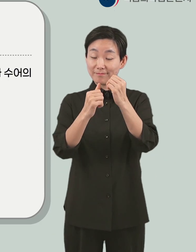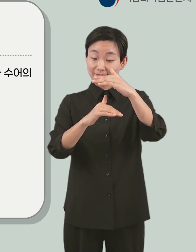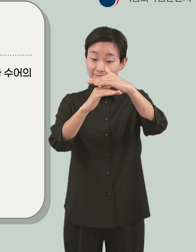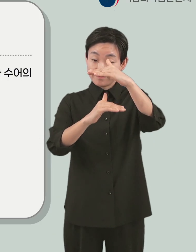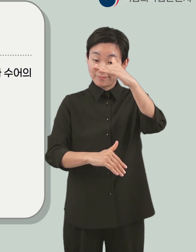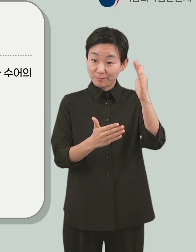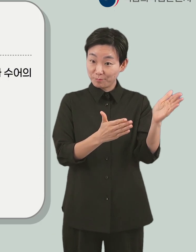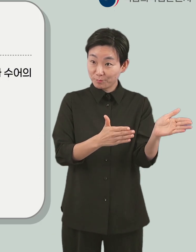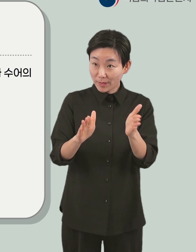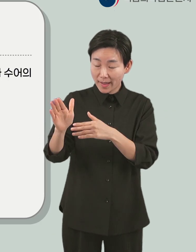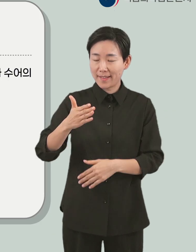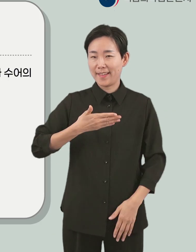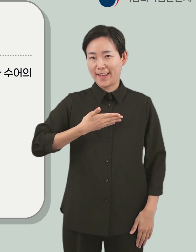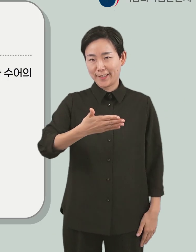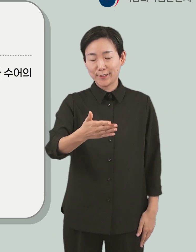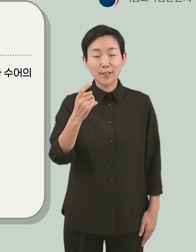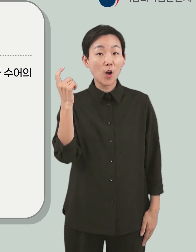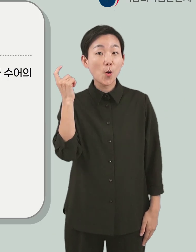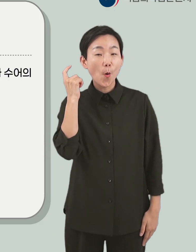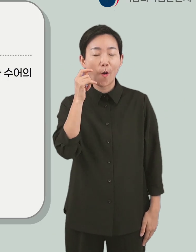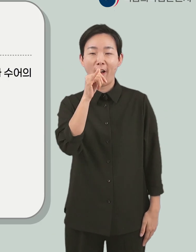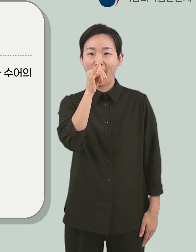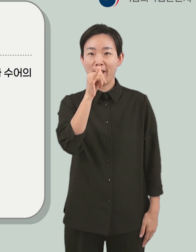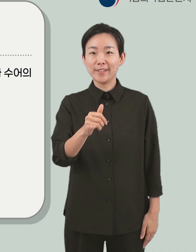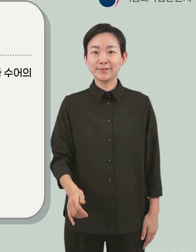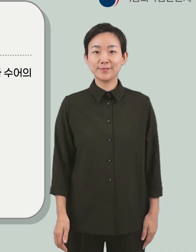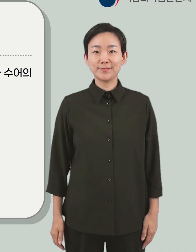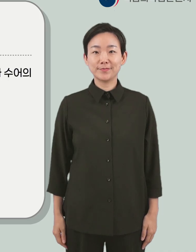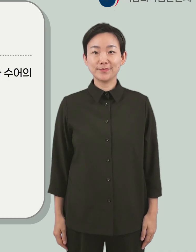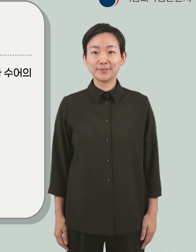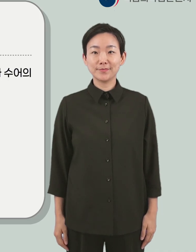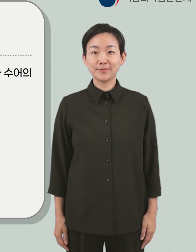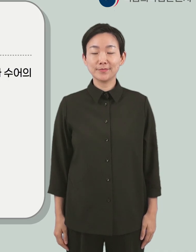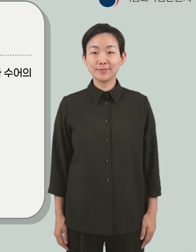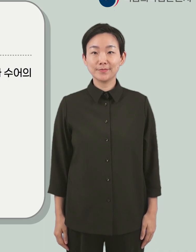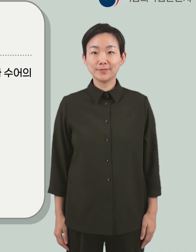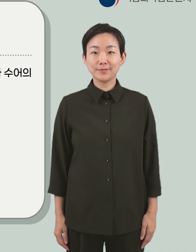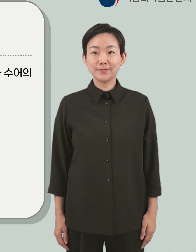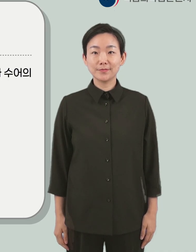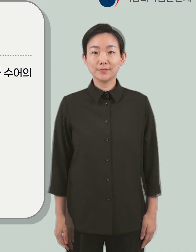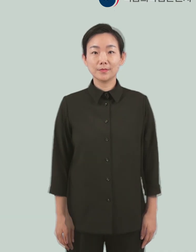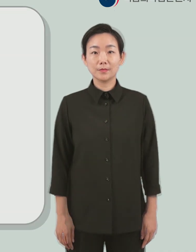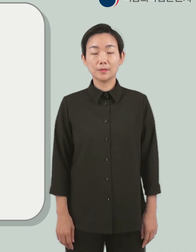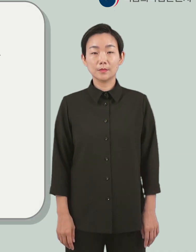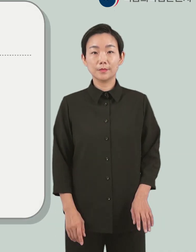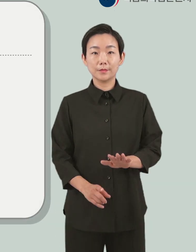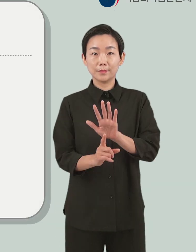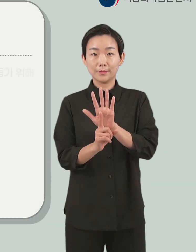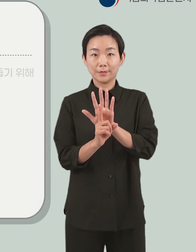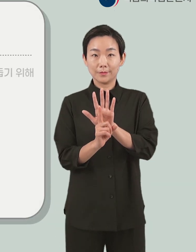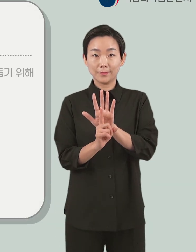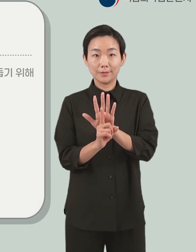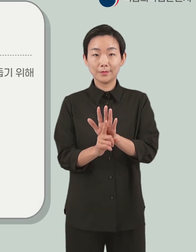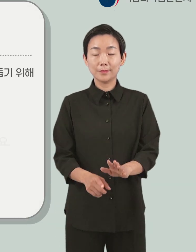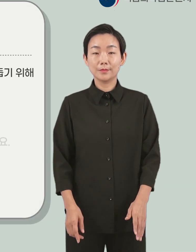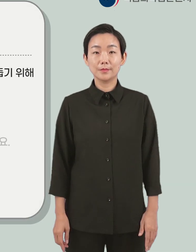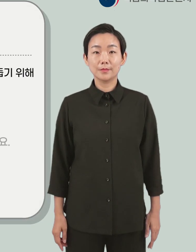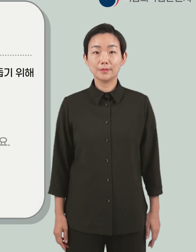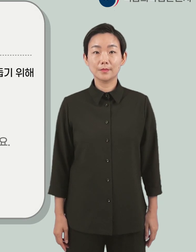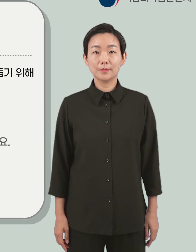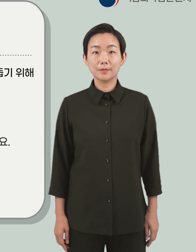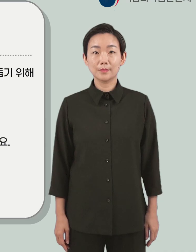있습니다. 다음 안내사항으로 넘어갈 때마다 알림음이 나오니 시청에 참고 부탁드립니다.